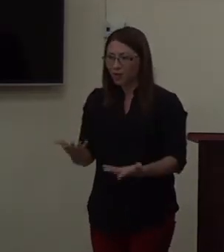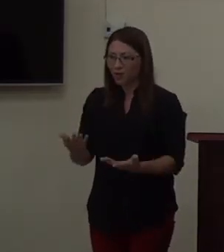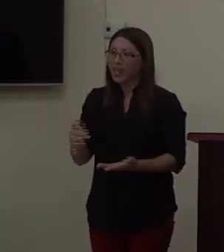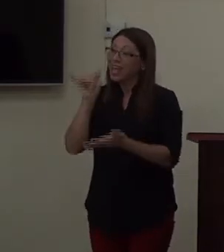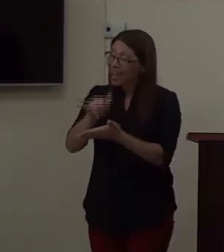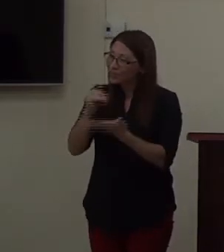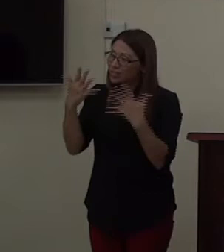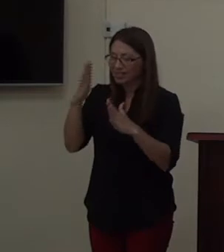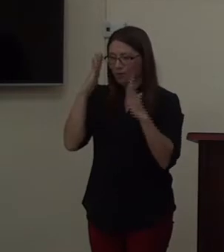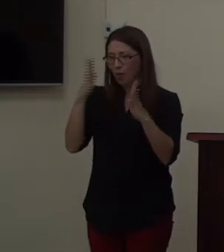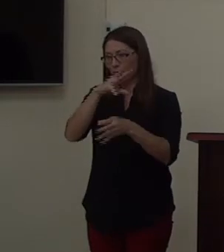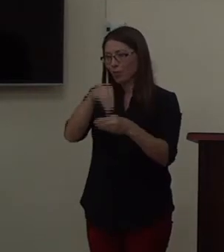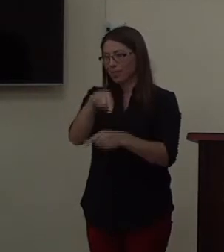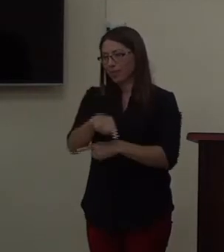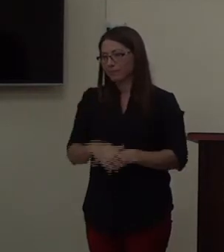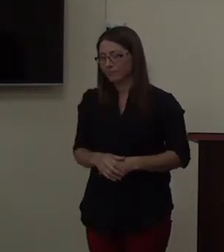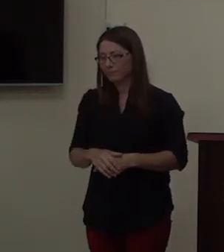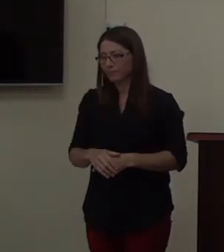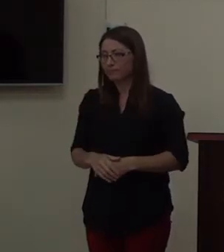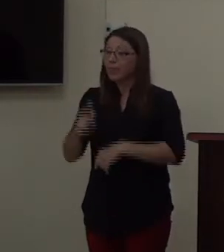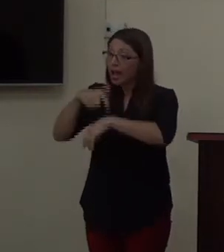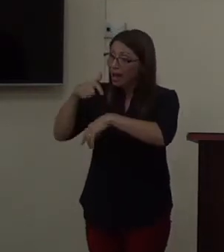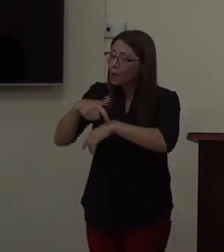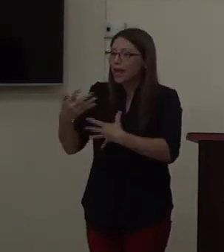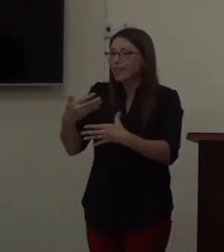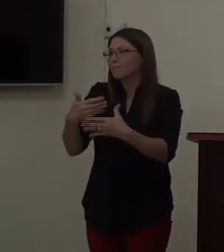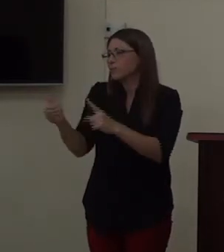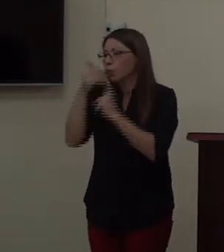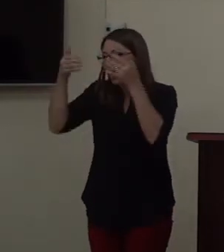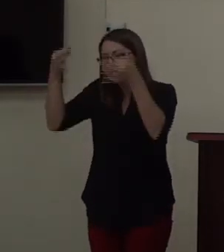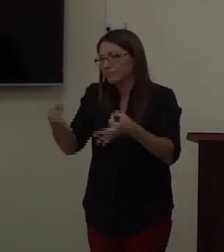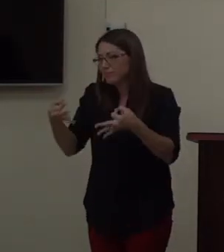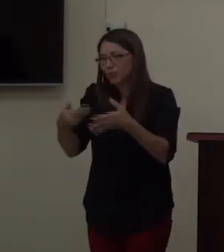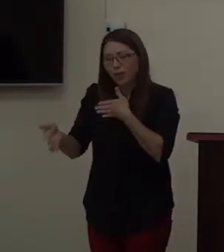está tomado en cuenta a la hora de tomar cualquier decisión.